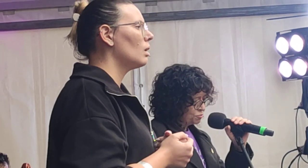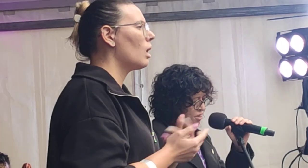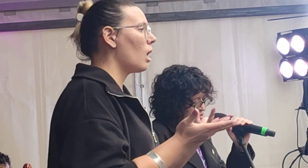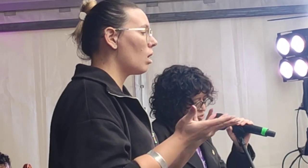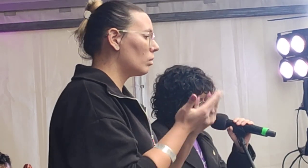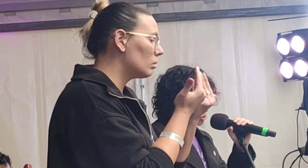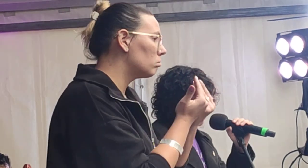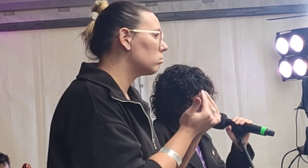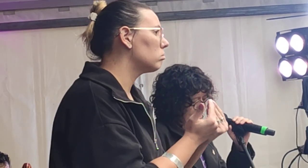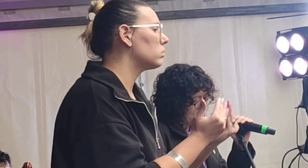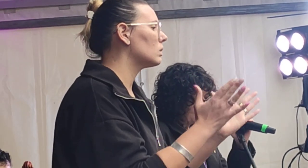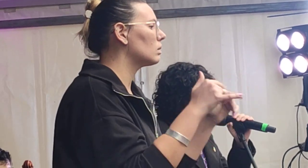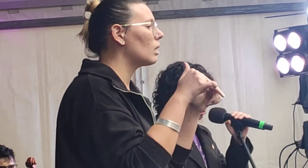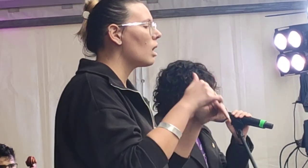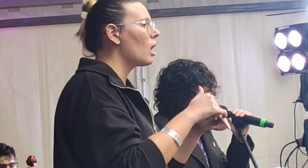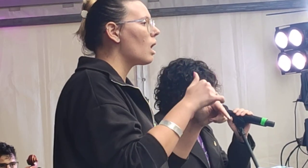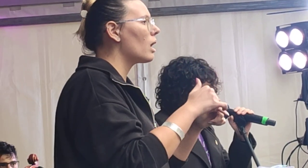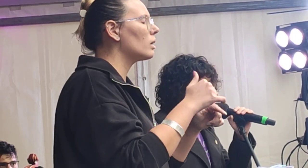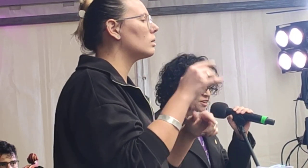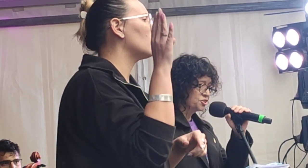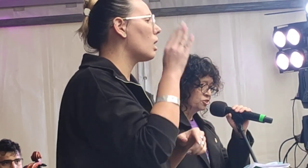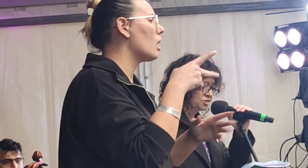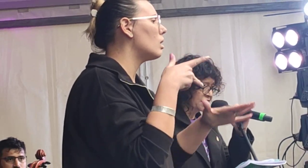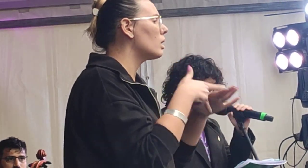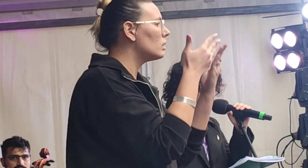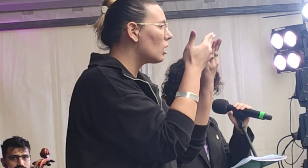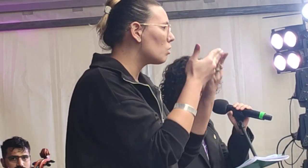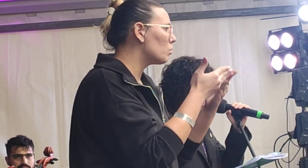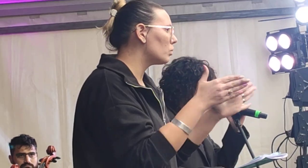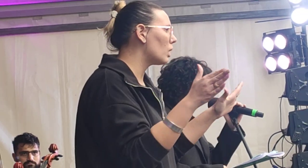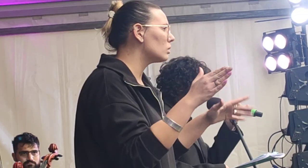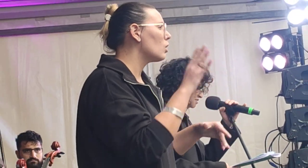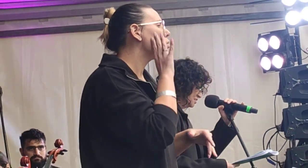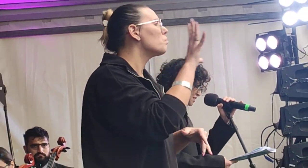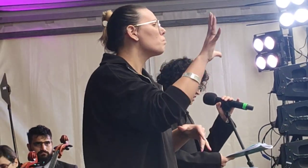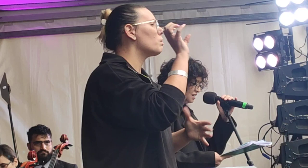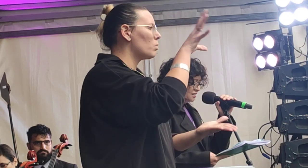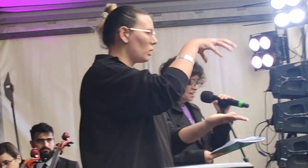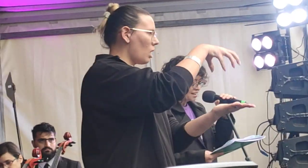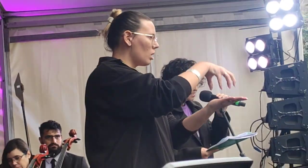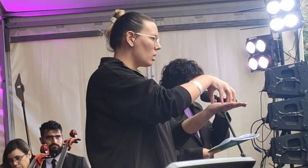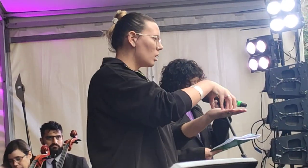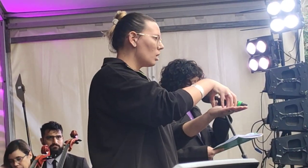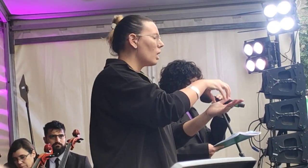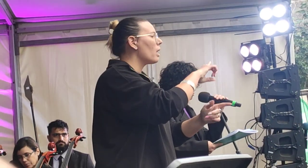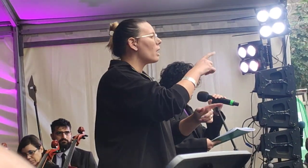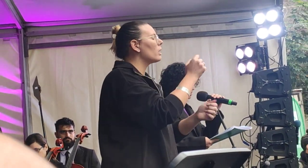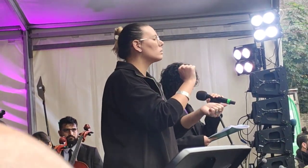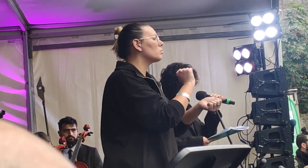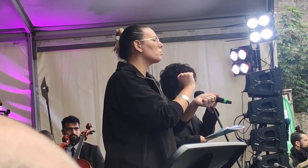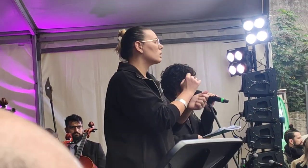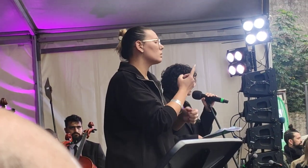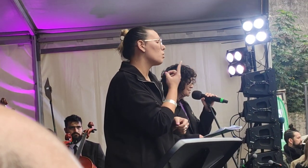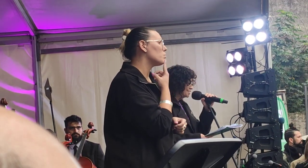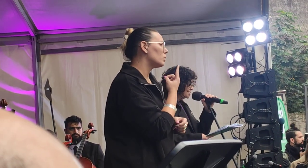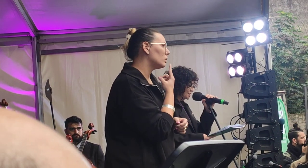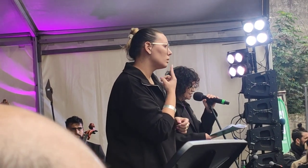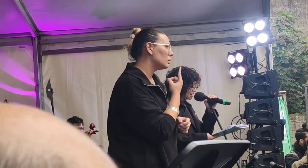Vamos a dar comienzo entonces a este acto de inauguración del memorial de las expresas